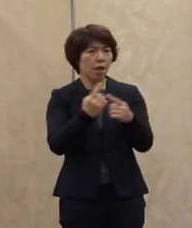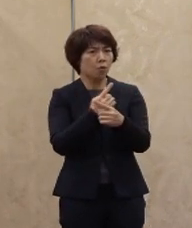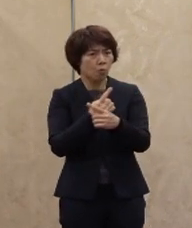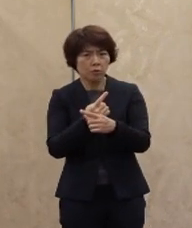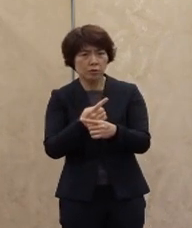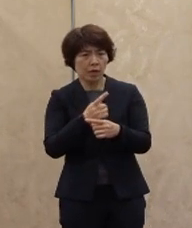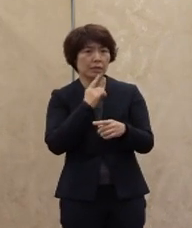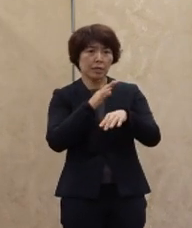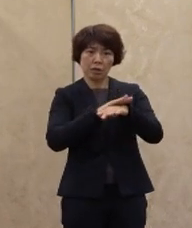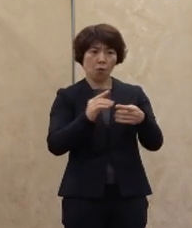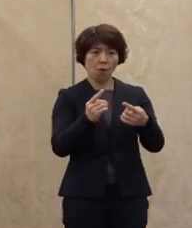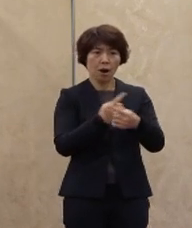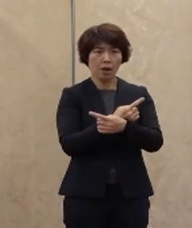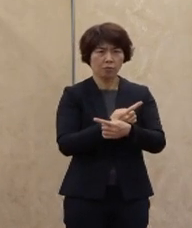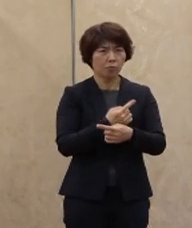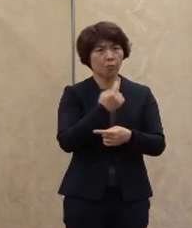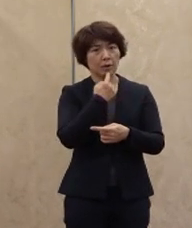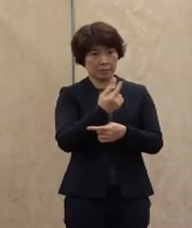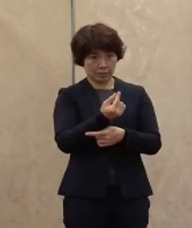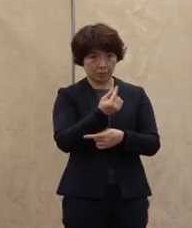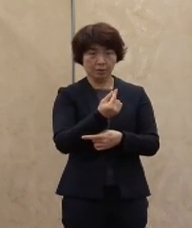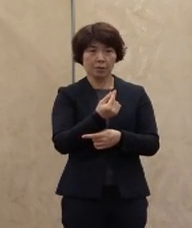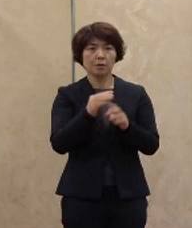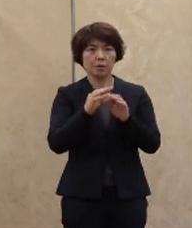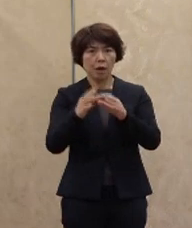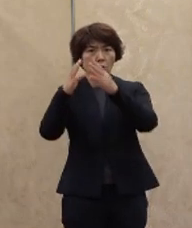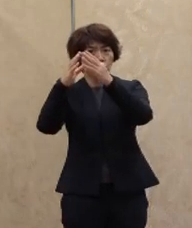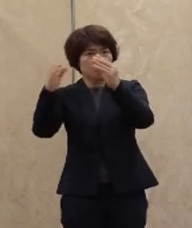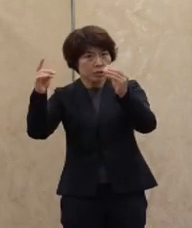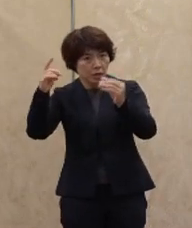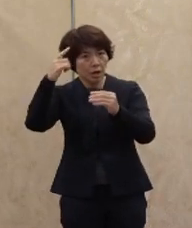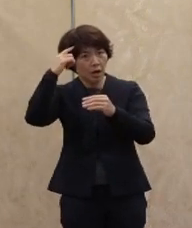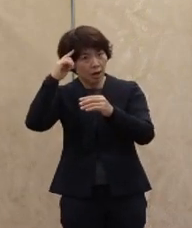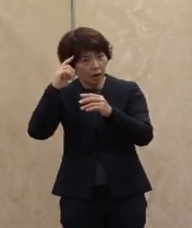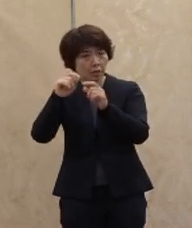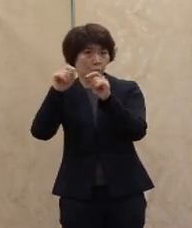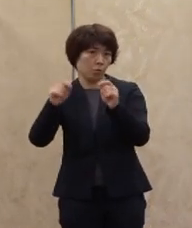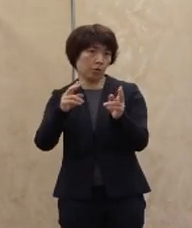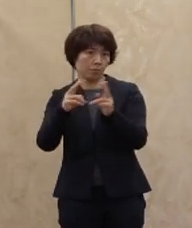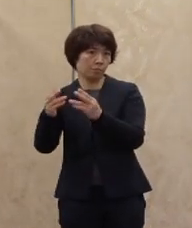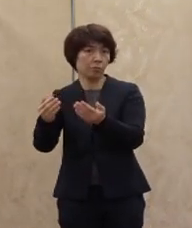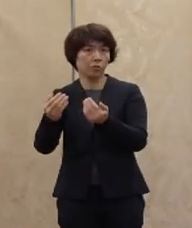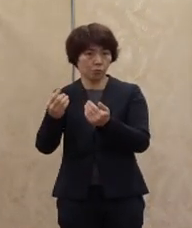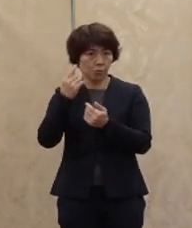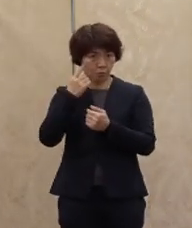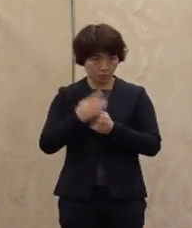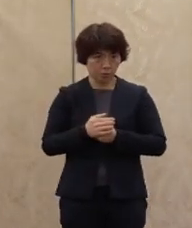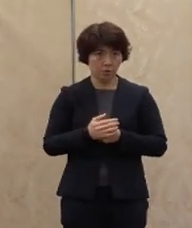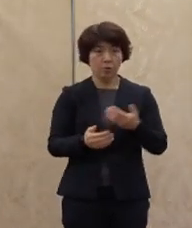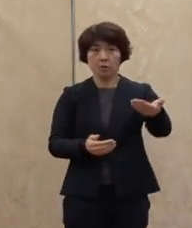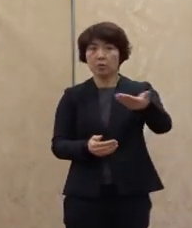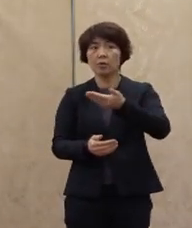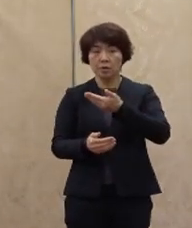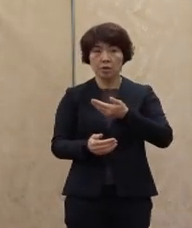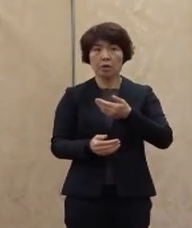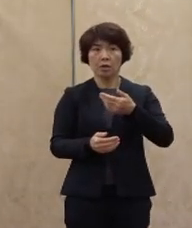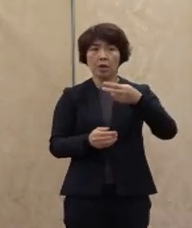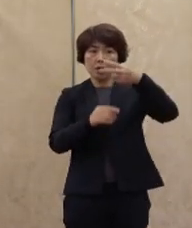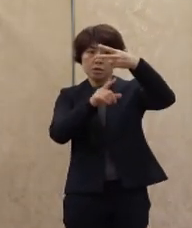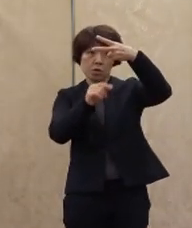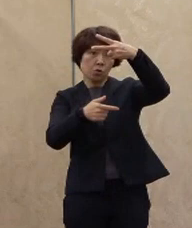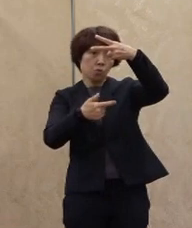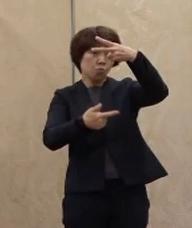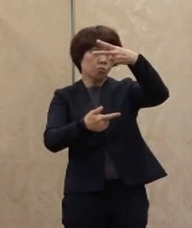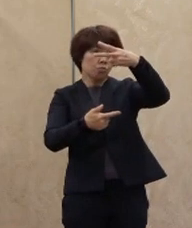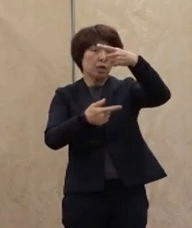ので、あの国において方向性は決定していくべき問題じゃないかと僕は思ってます。 6日から新規陽